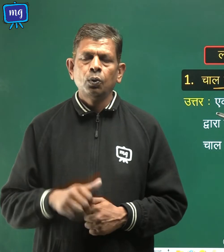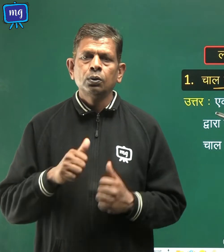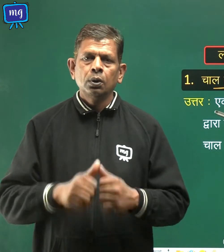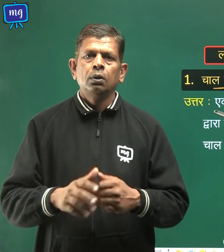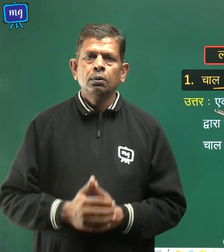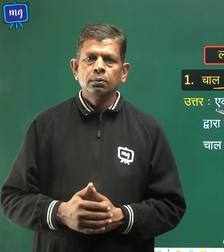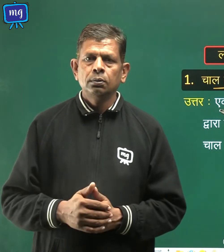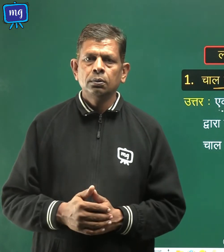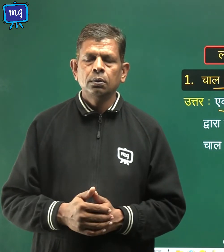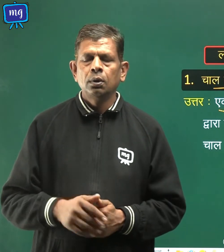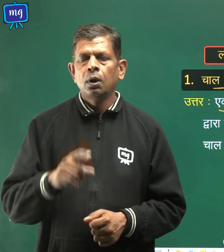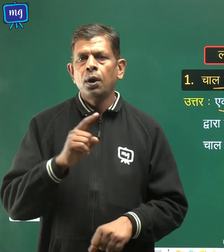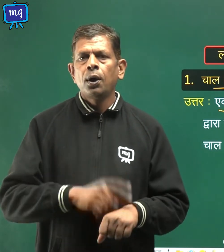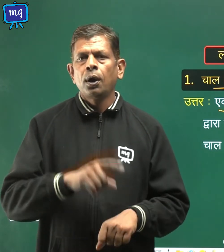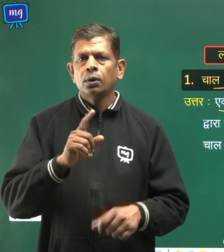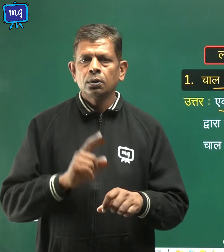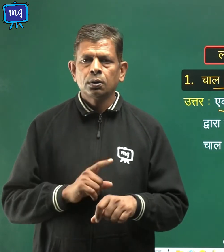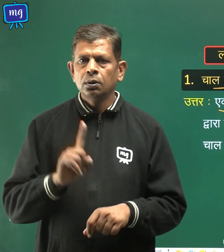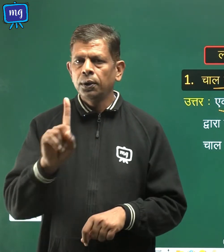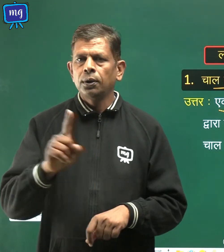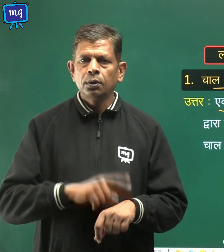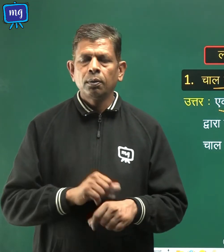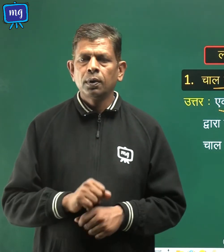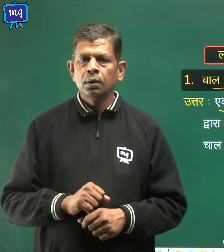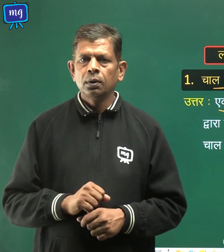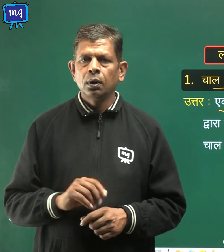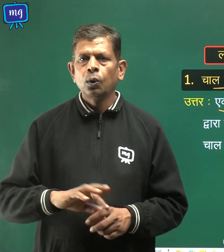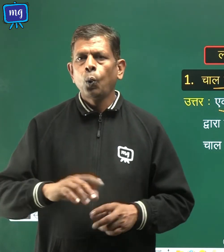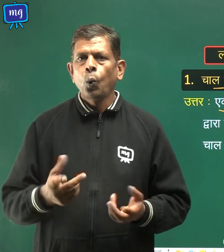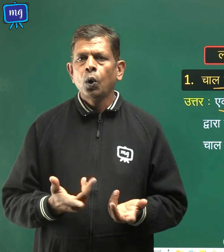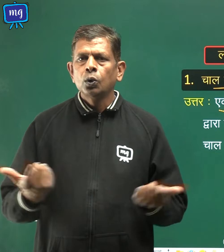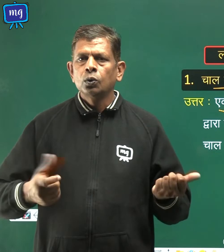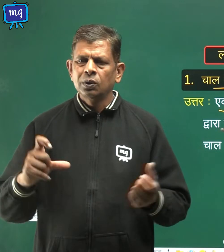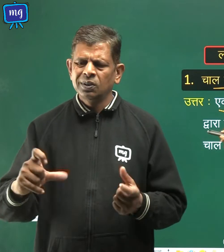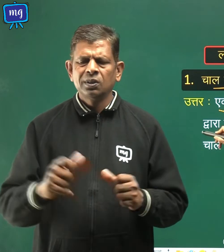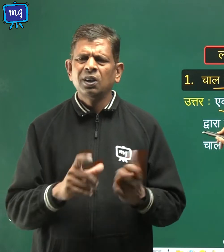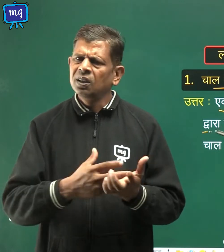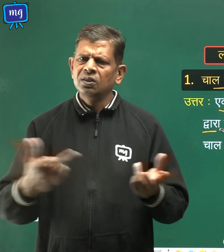उत्तर, एकांक समय में किसी वस्तु द्वारा